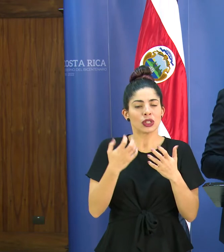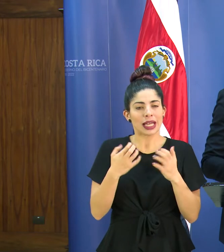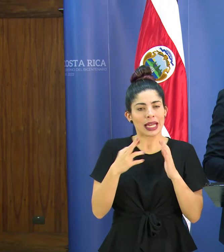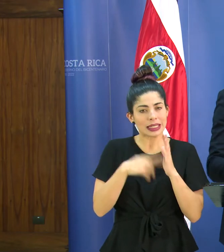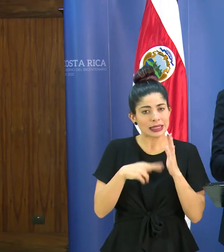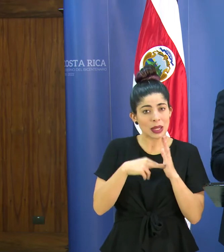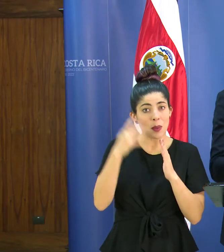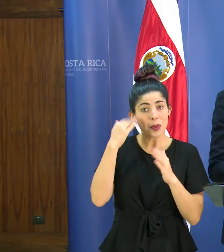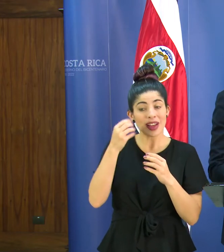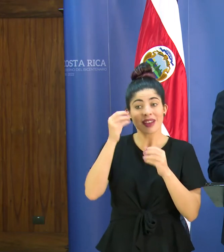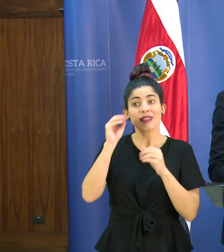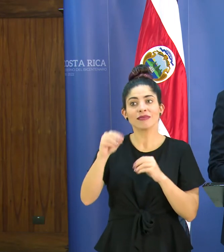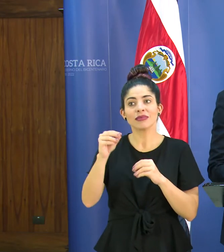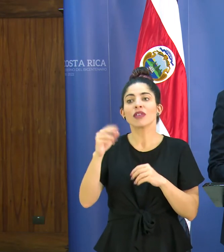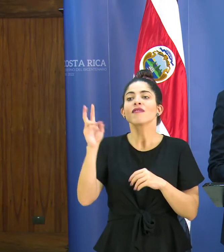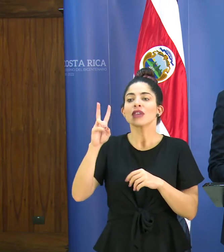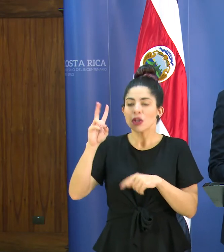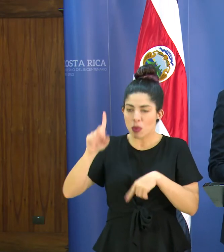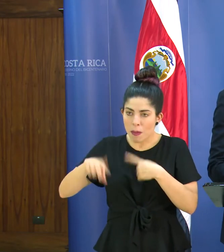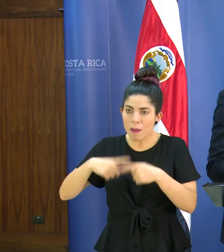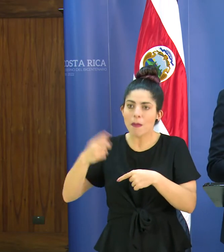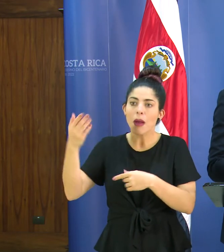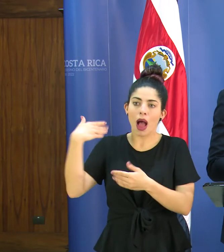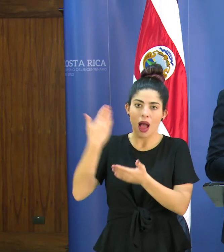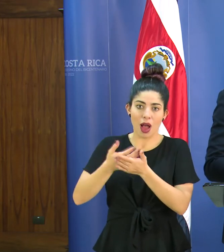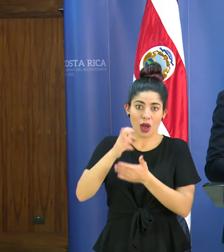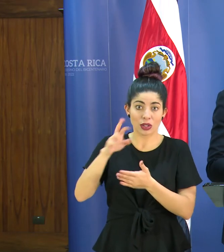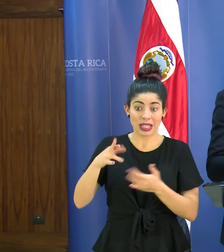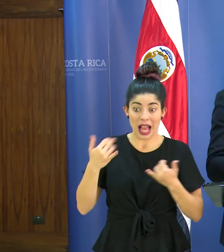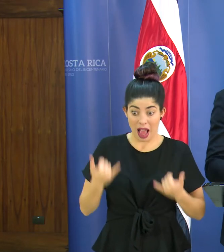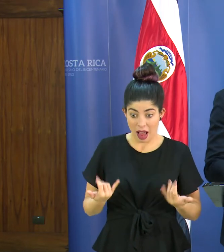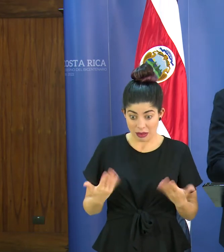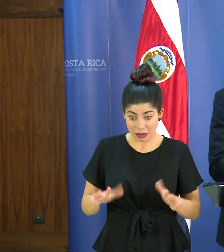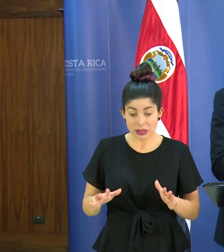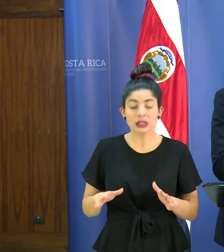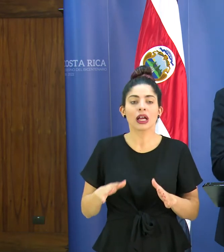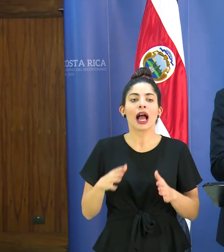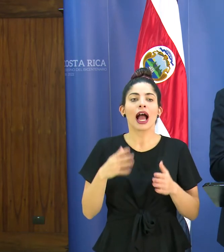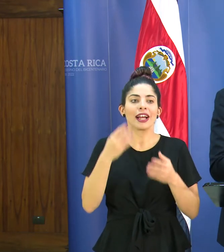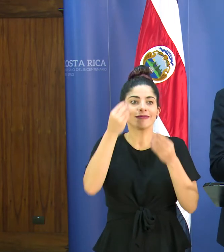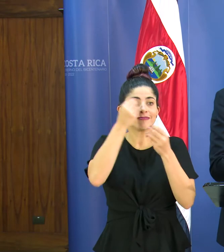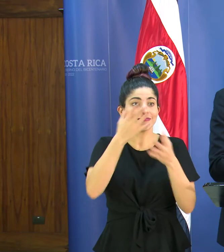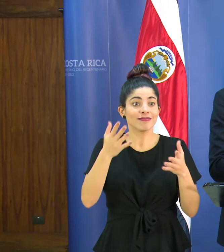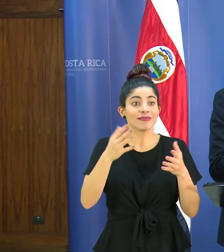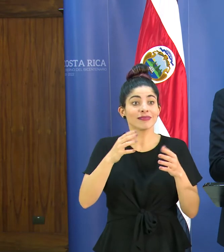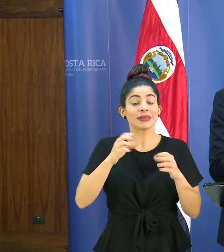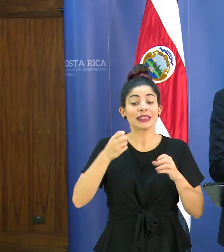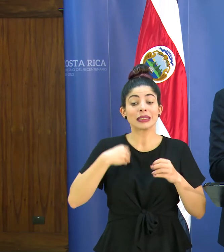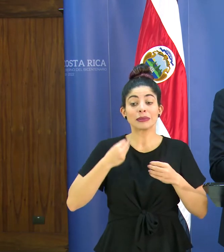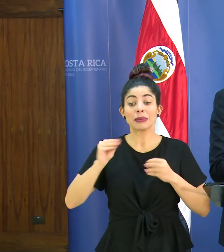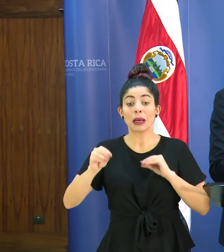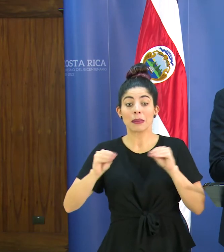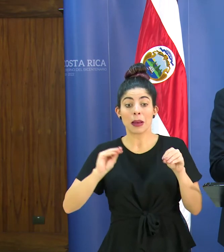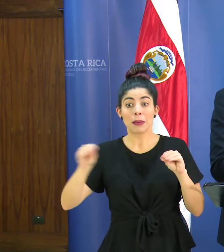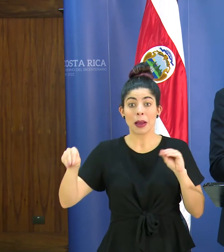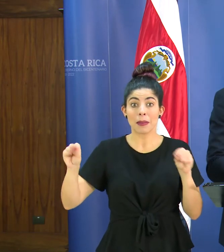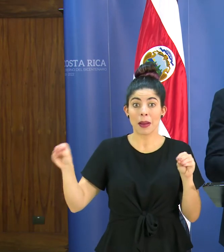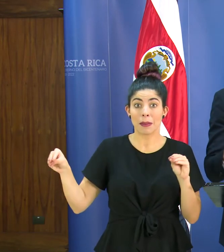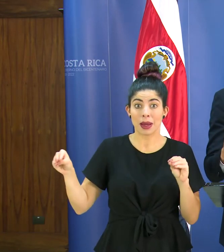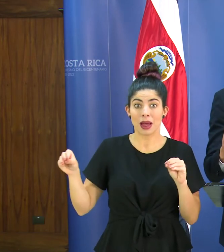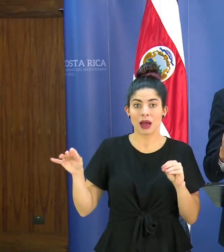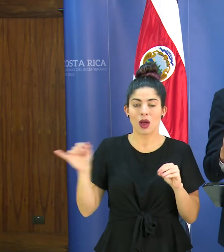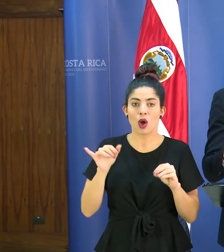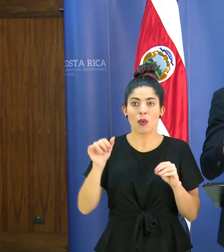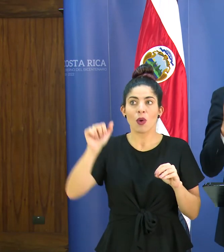porque lo anunciamos el virus iba a llegar a Costa Rica y lo que ocupamos ahora es y lo hemos dicho que las transmisiones eventuales que se den como están haciendo en